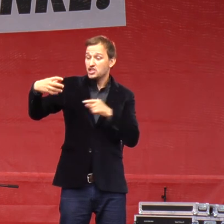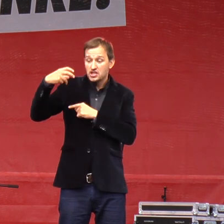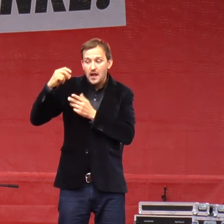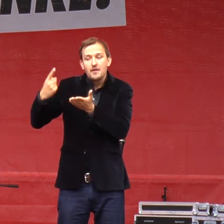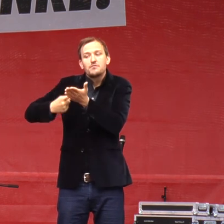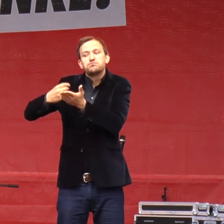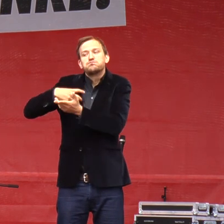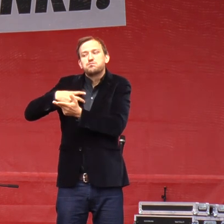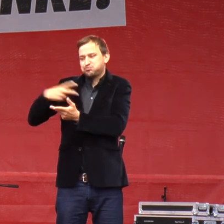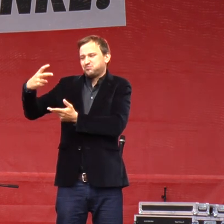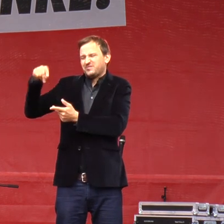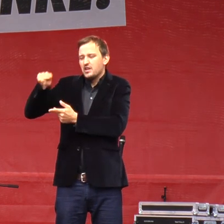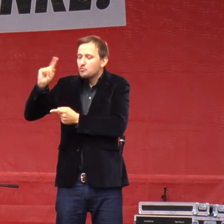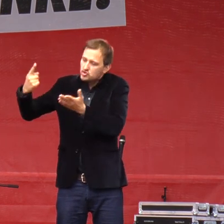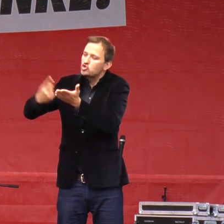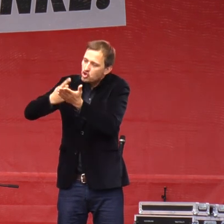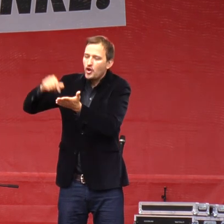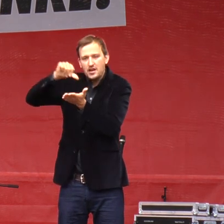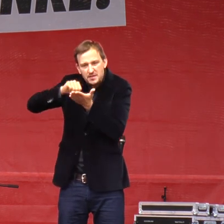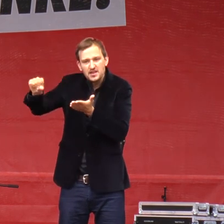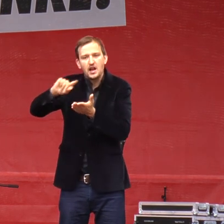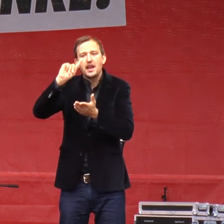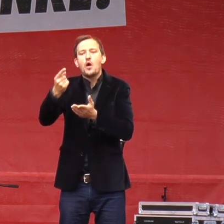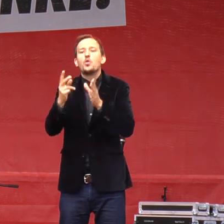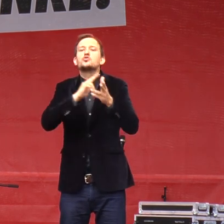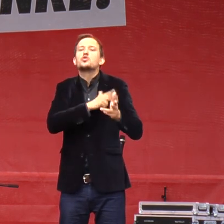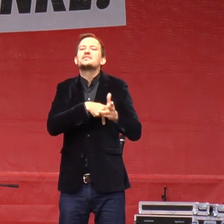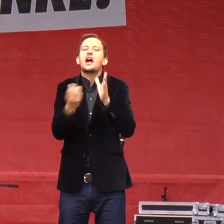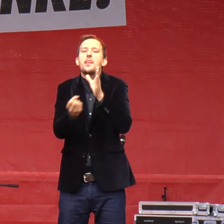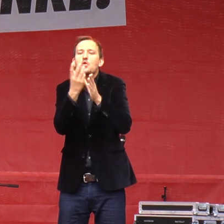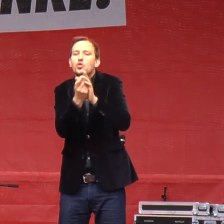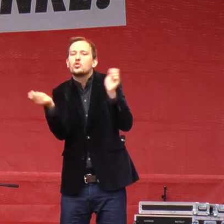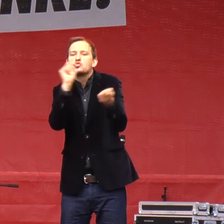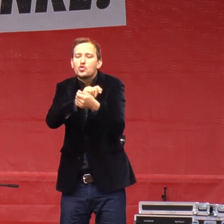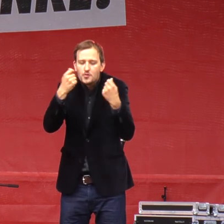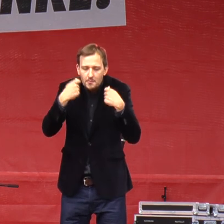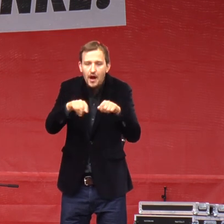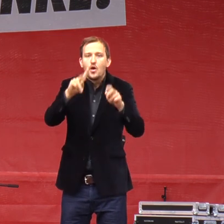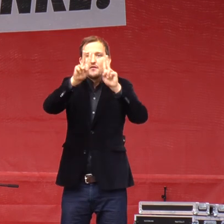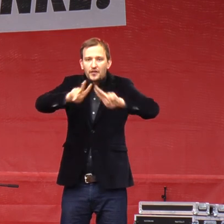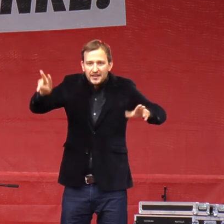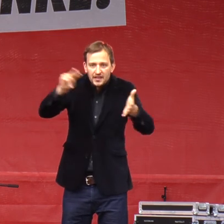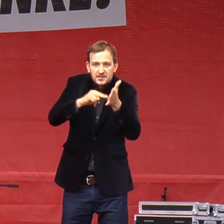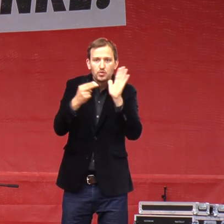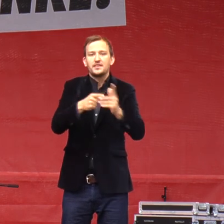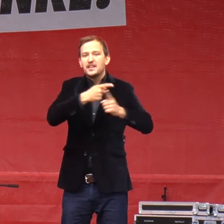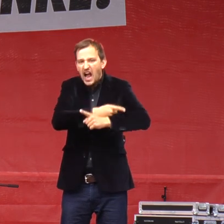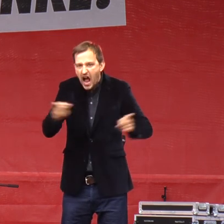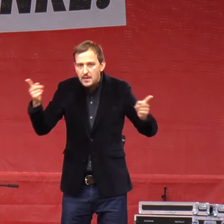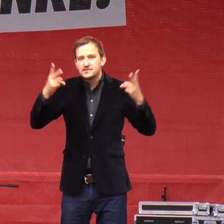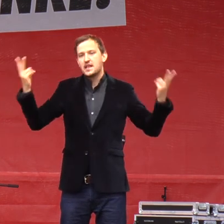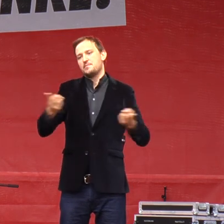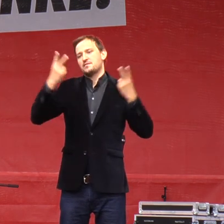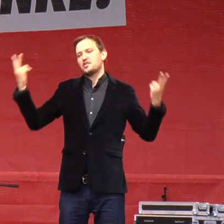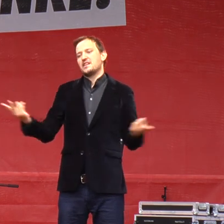Steuern bezahlen, dass sozial-ökologisch umgebaut wird, dass Friedenspolitik gemacht wird. Das sind doch Selbstverständlichkeiten in